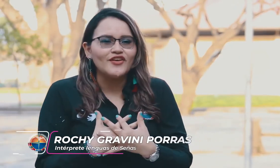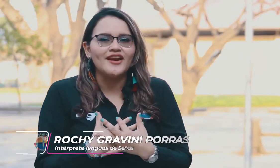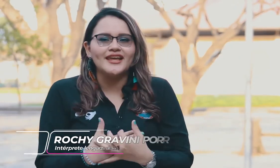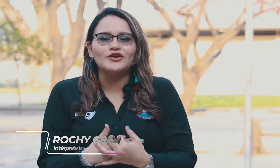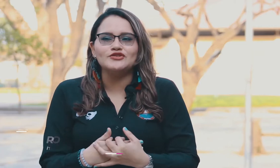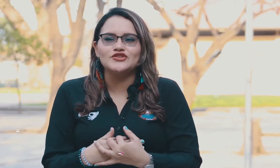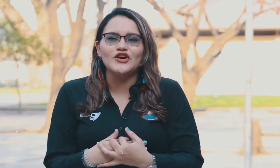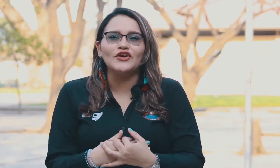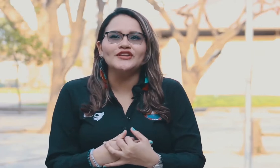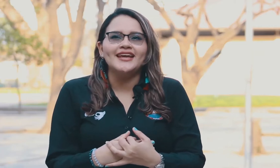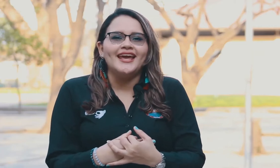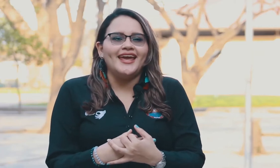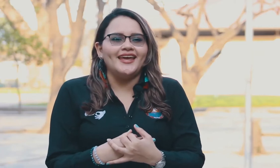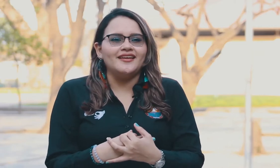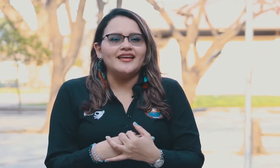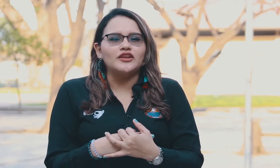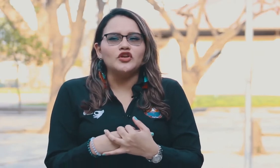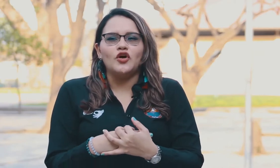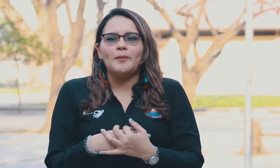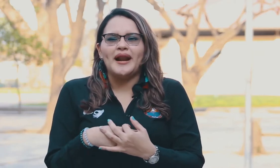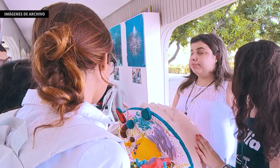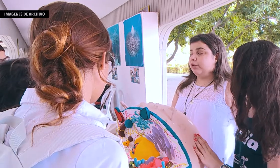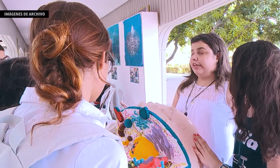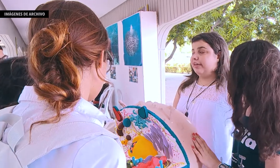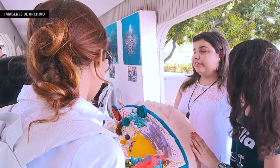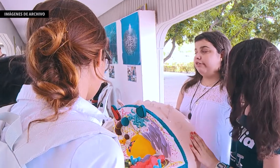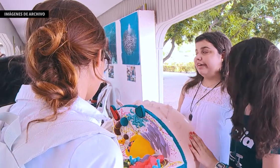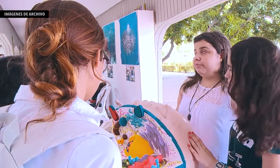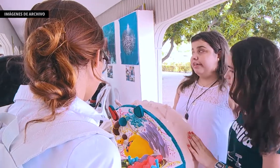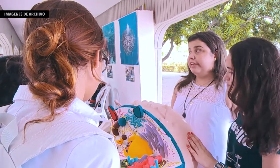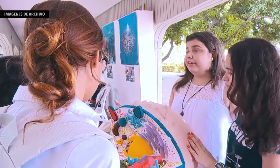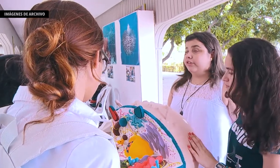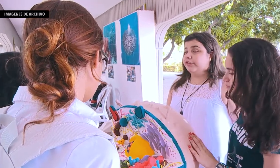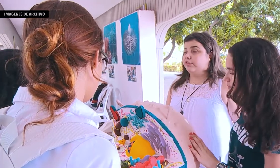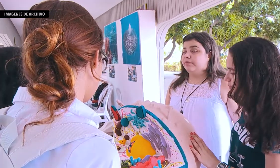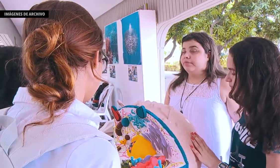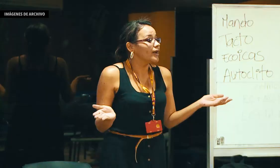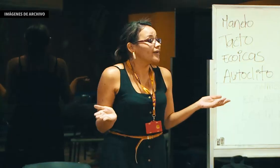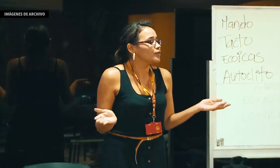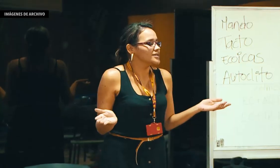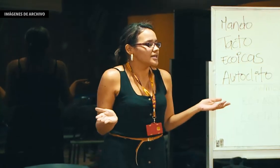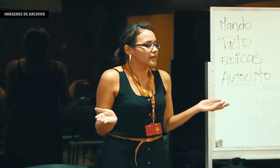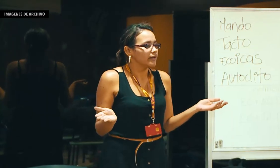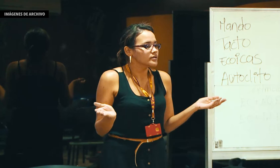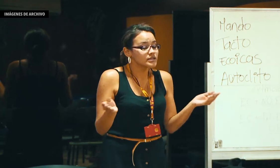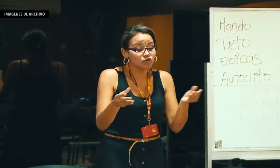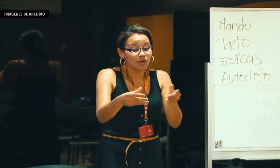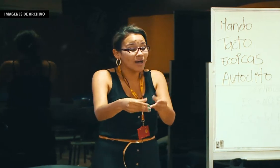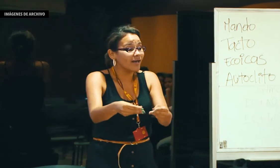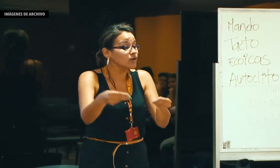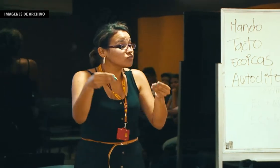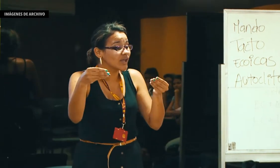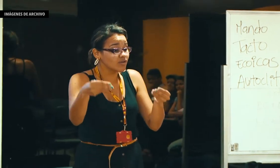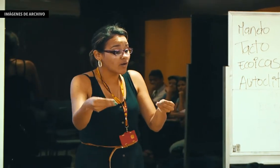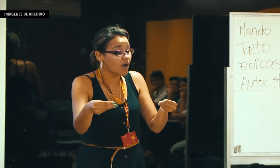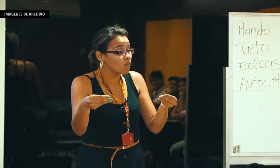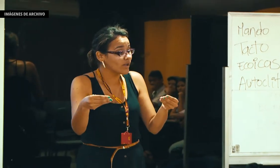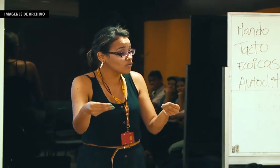la inclusión, tanto para personas con discapacidad, con diferentes razas, géneros, o sea,